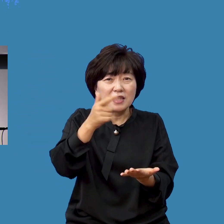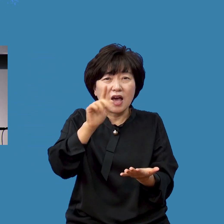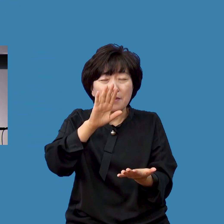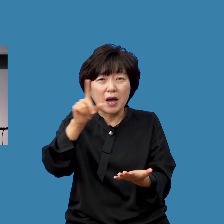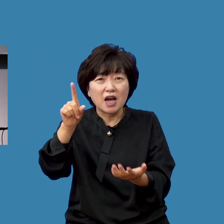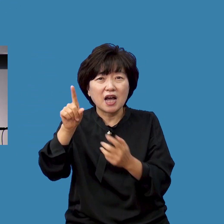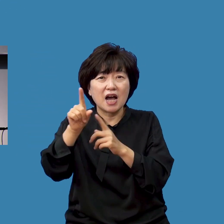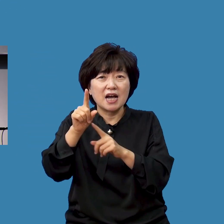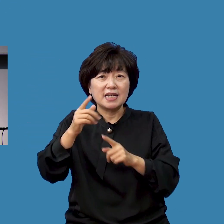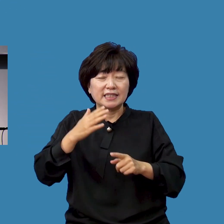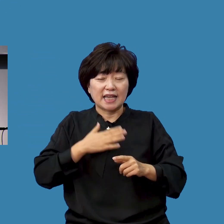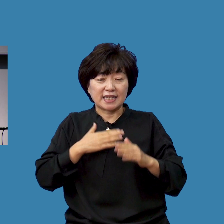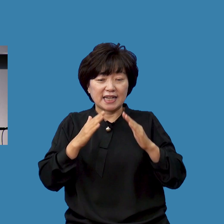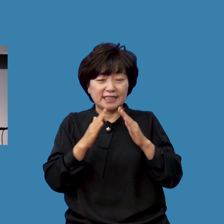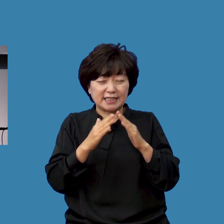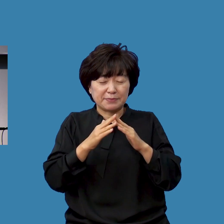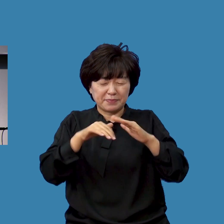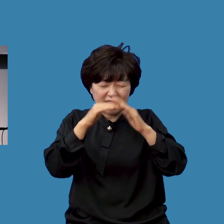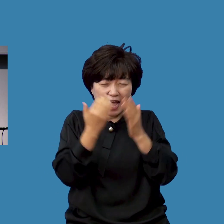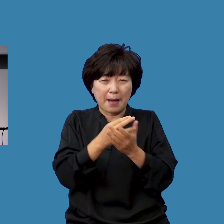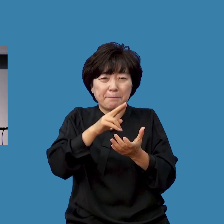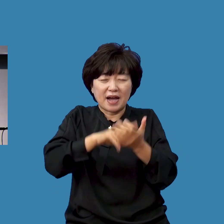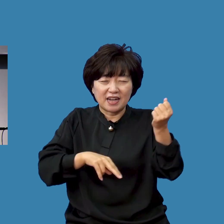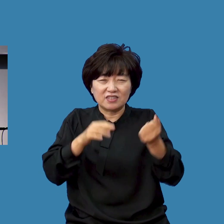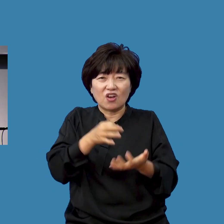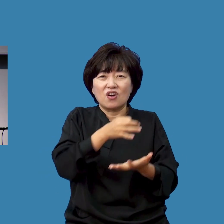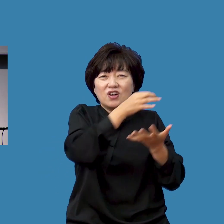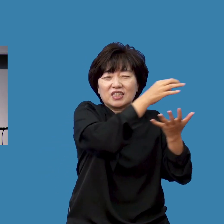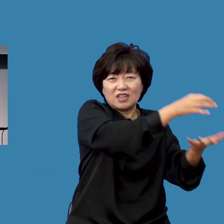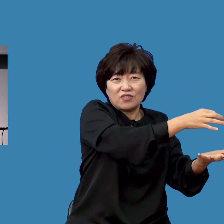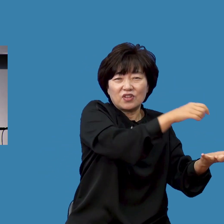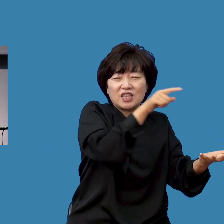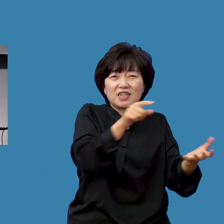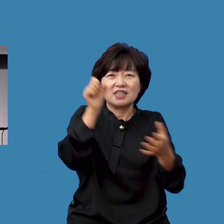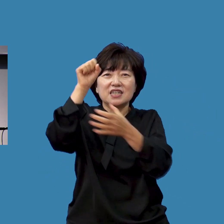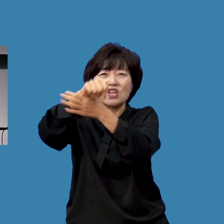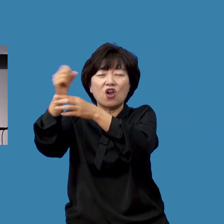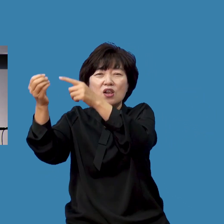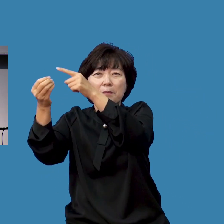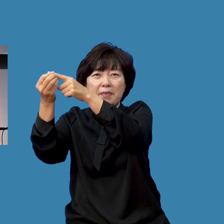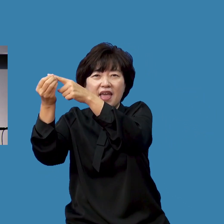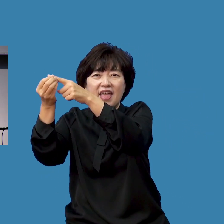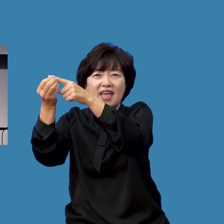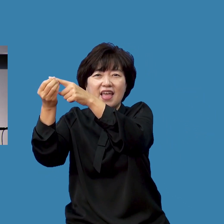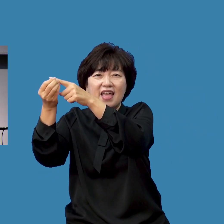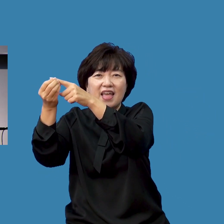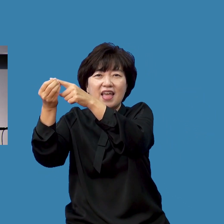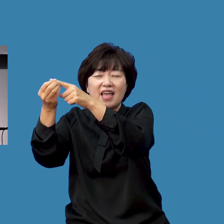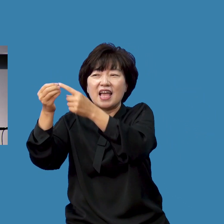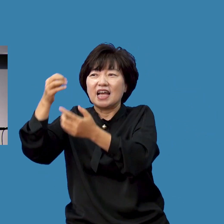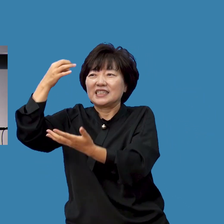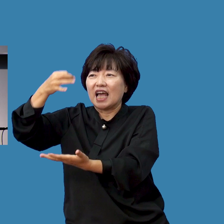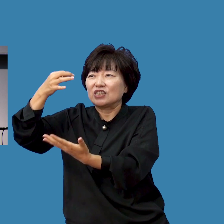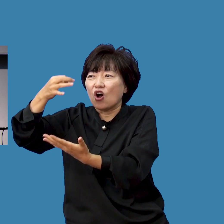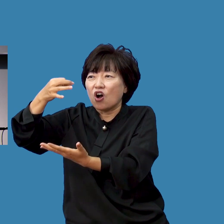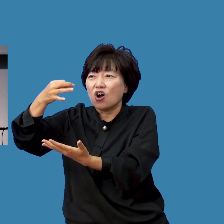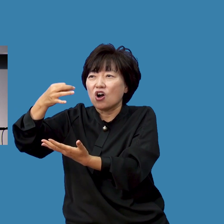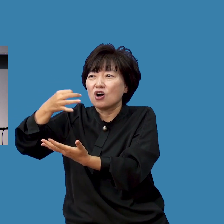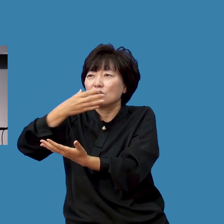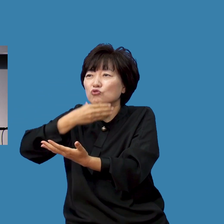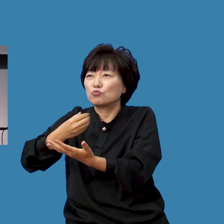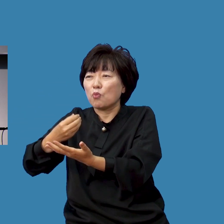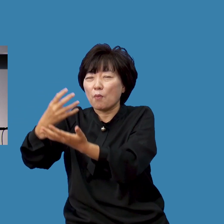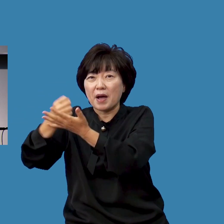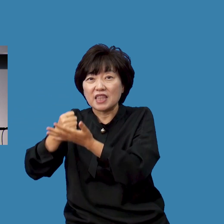바나바가 자기가 집이랑 이걸 다 파라산 앞에 드렸는데 그것의 10배 되는 재정의 축복을 받았더라, 이런 기록은 어디에도